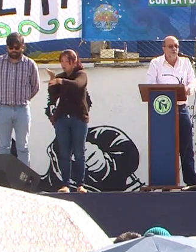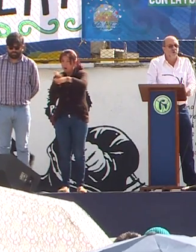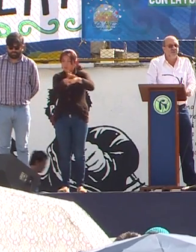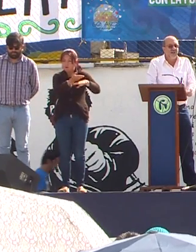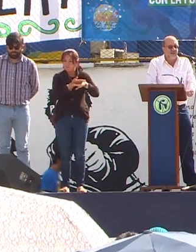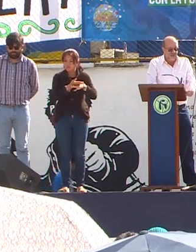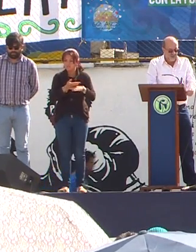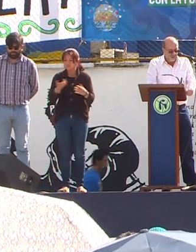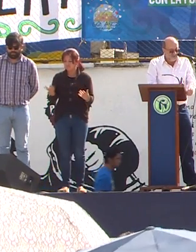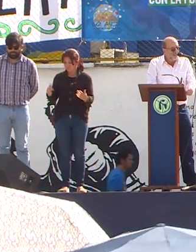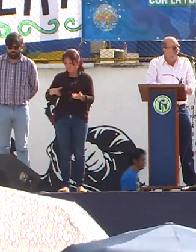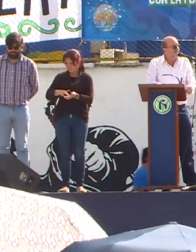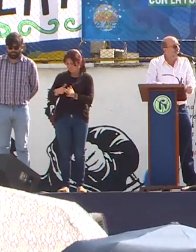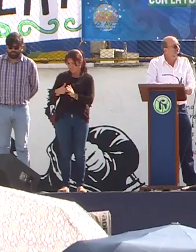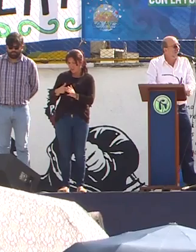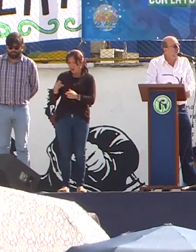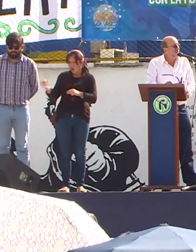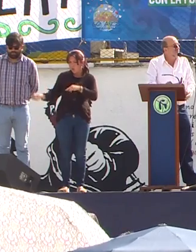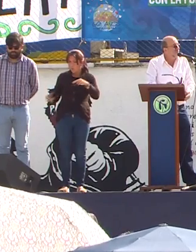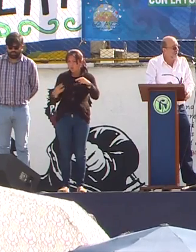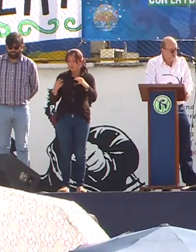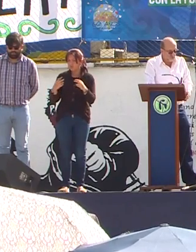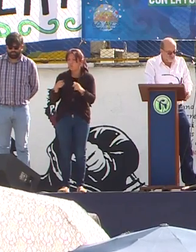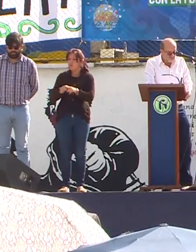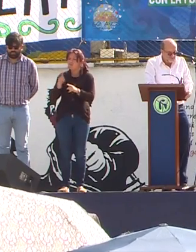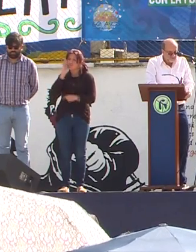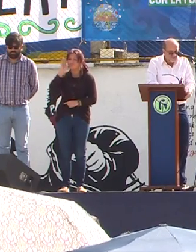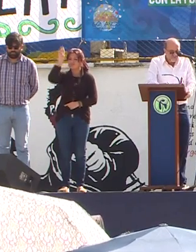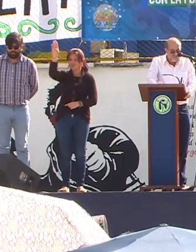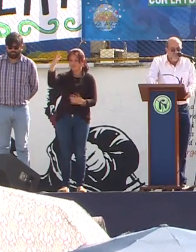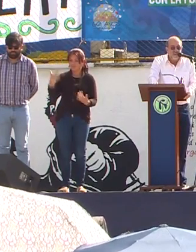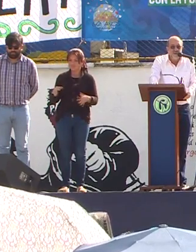y como tal necesita presupuesto.